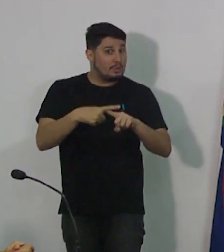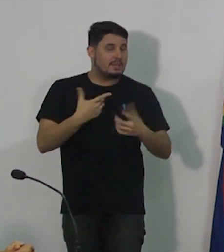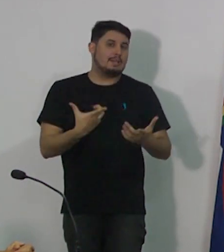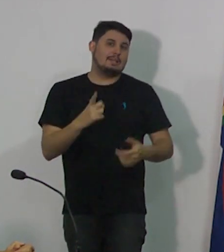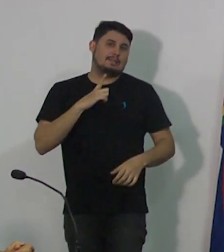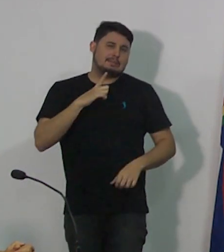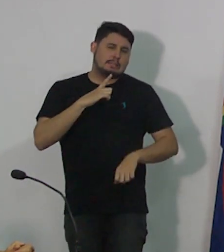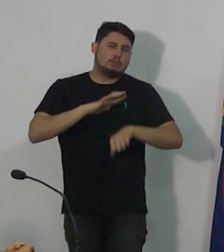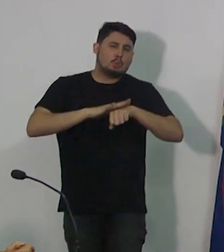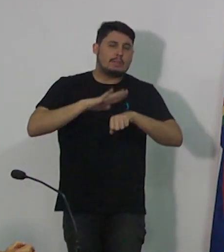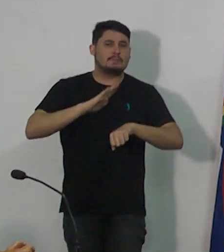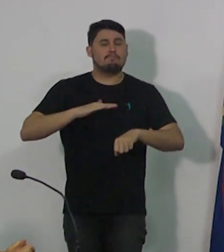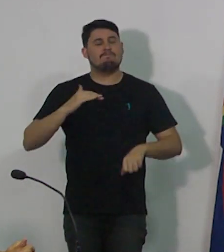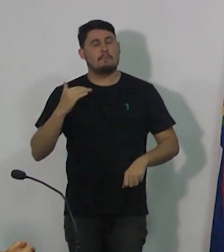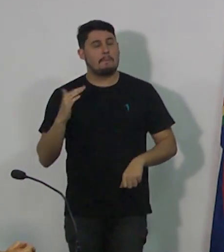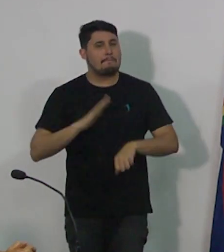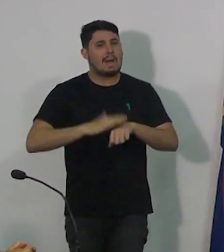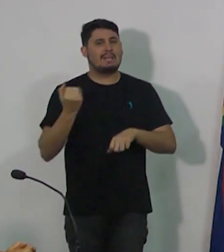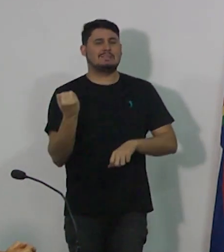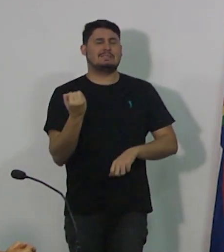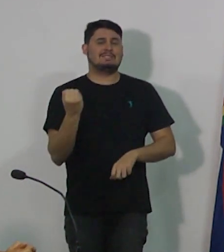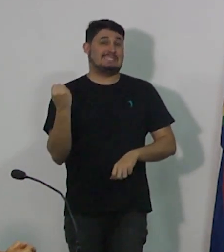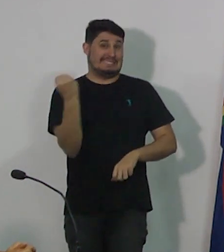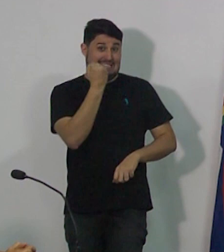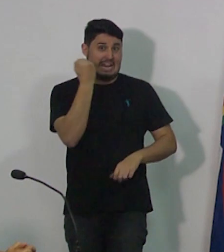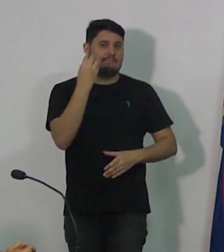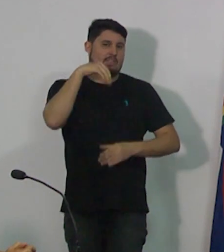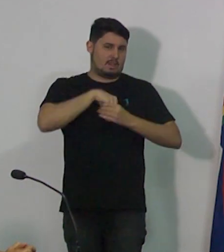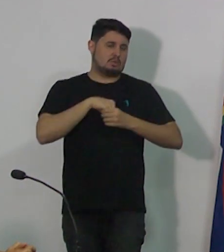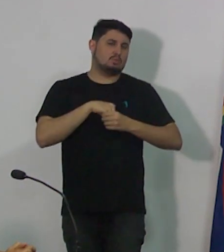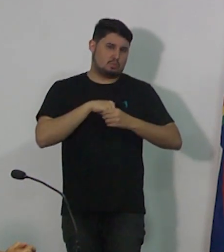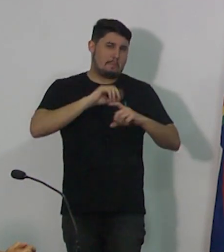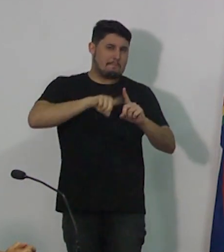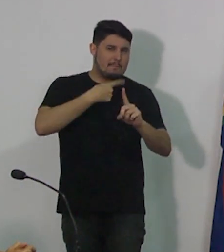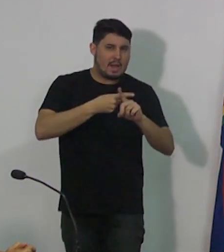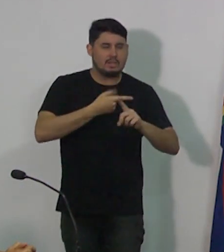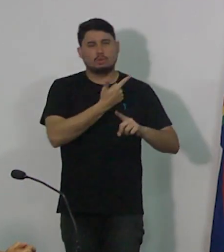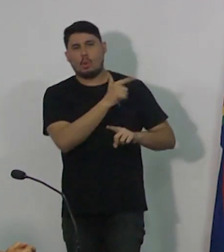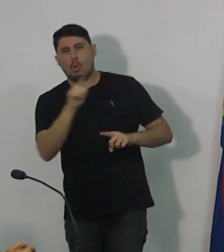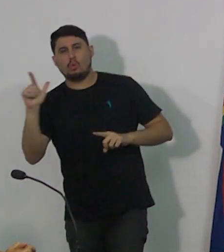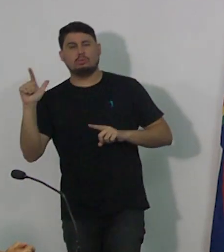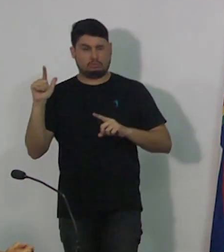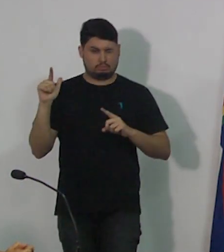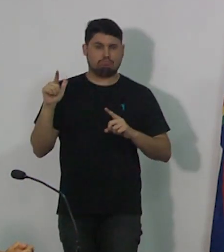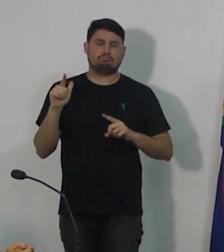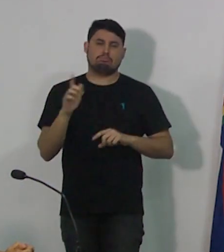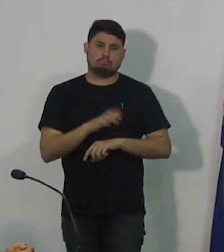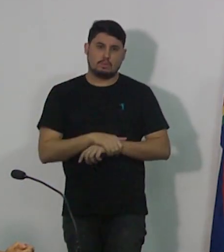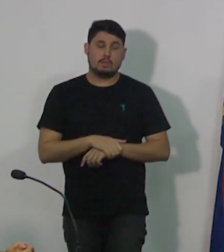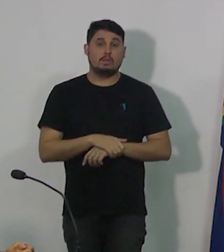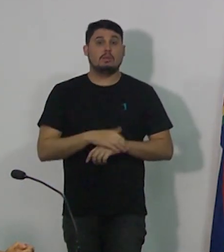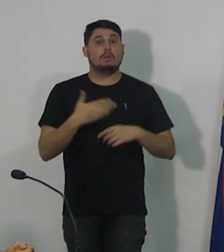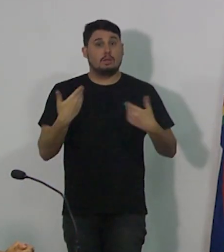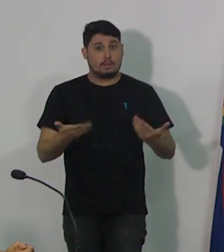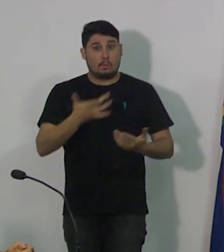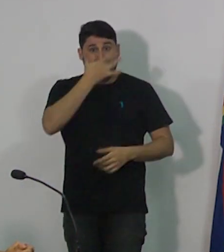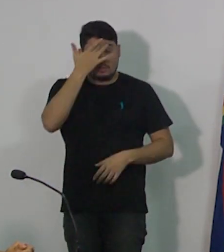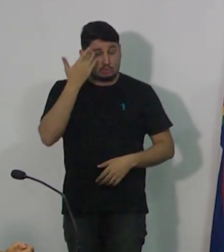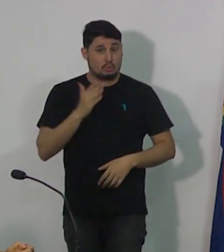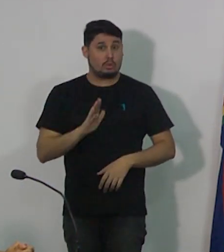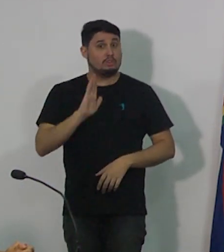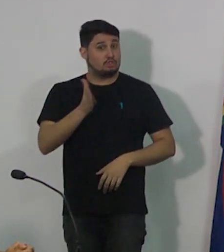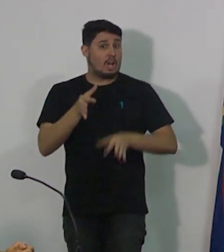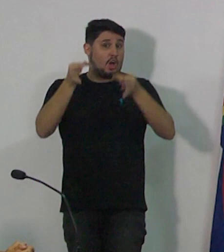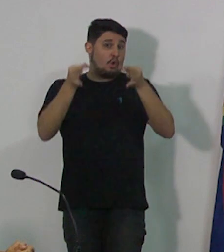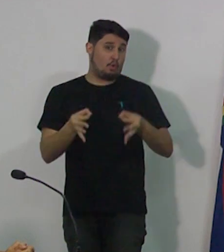concentrarem nessa população. A pessoa que teve o seu primeiro caso aqui, cara, confirmado, é